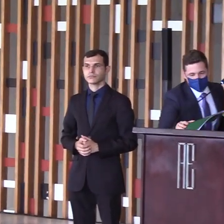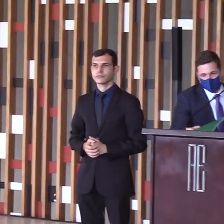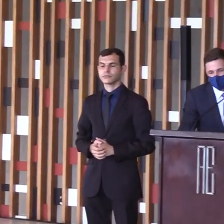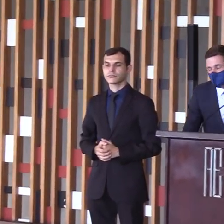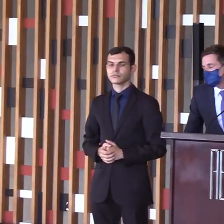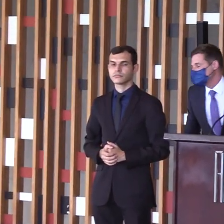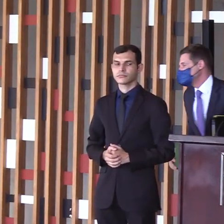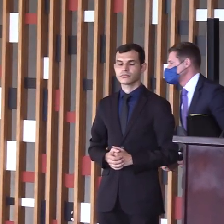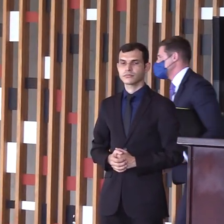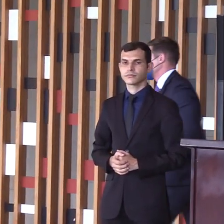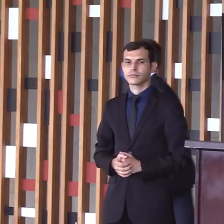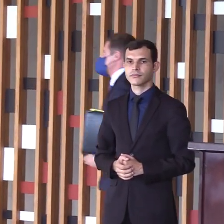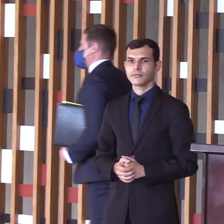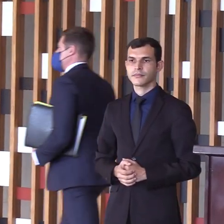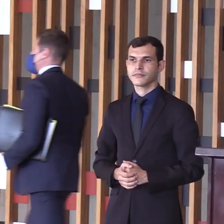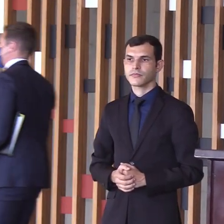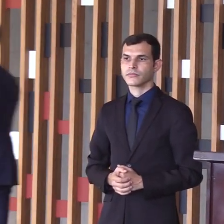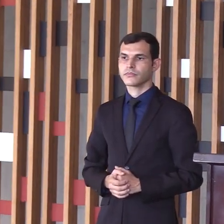da União.